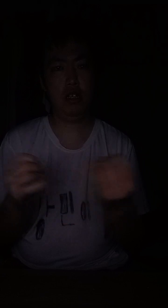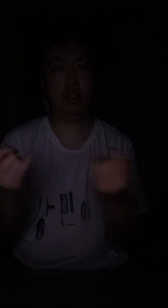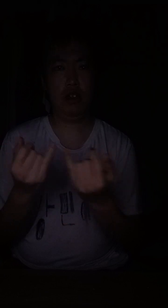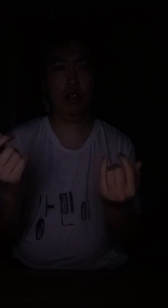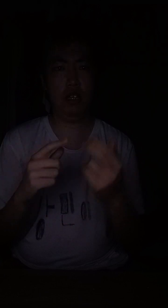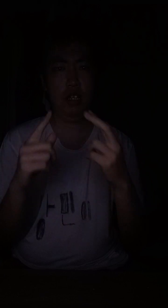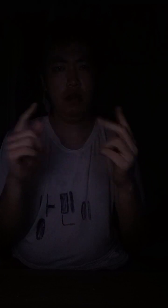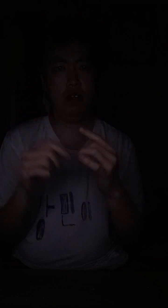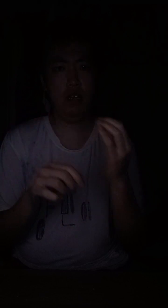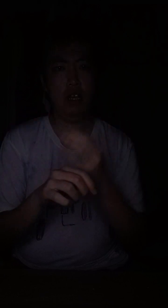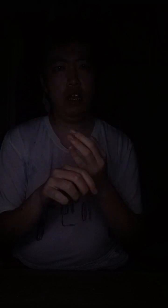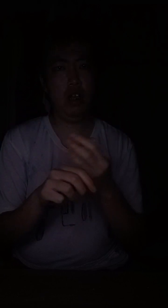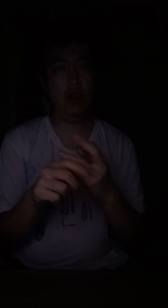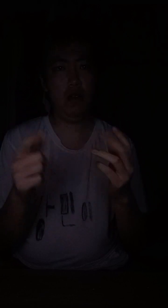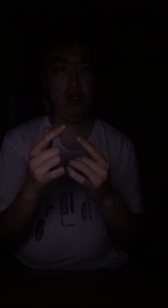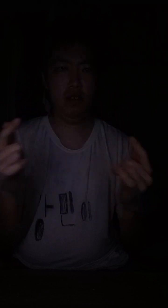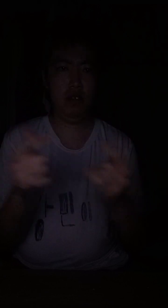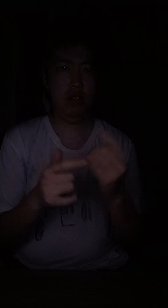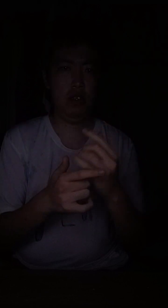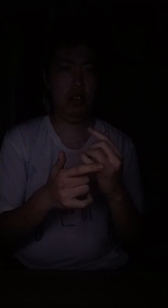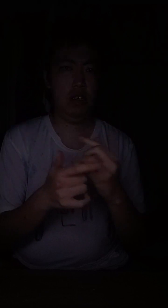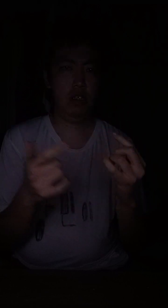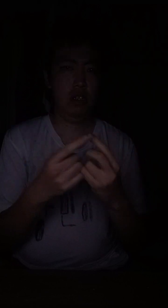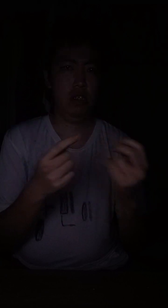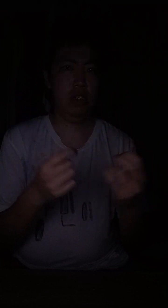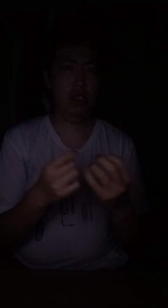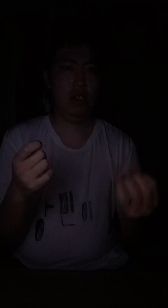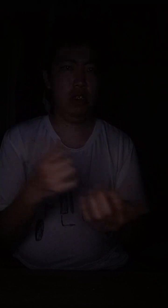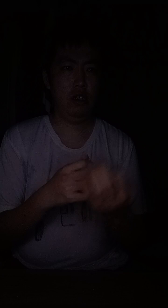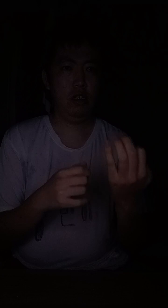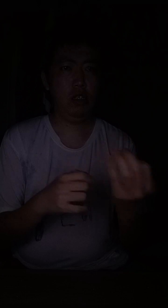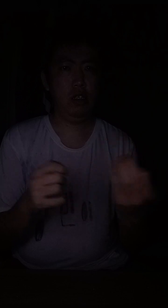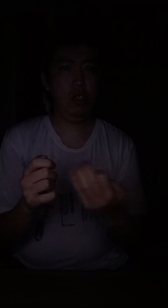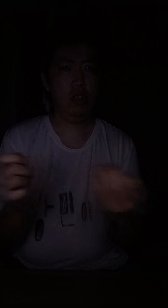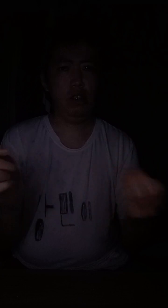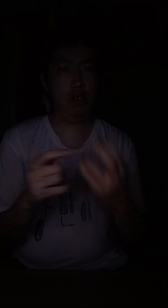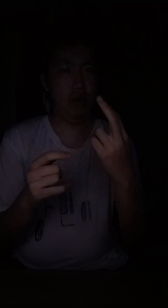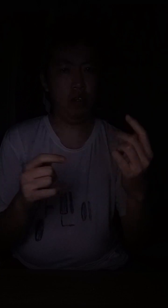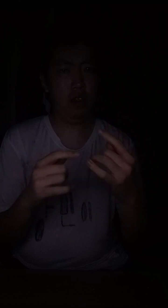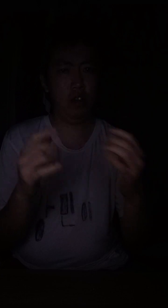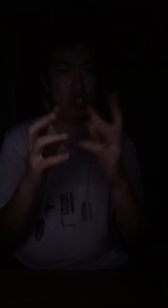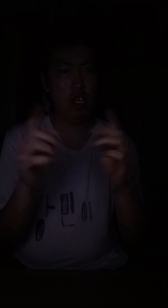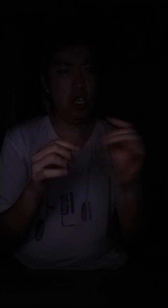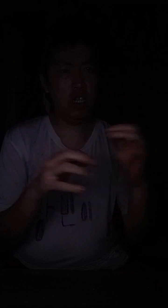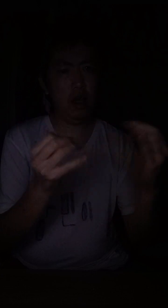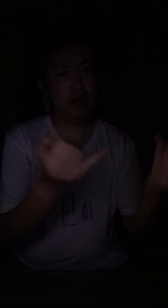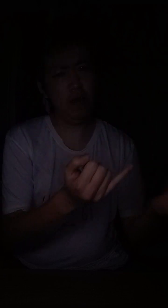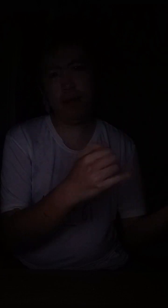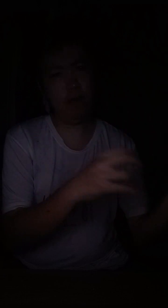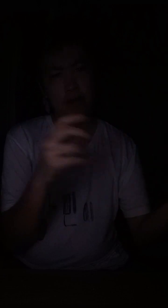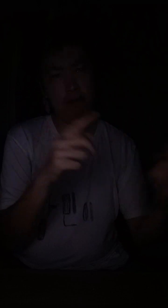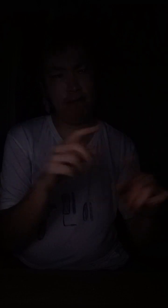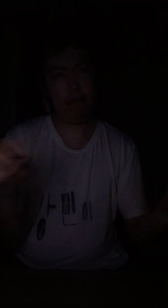질문은 함량 미달이었다며 기사보다 공들여 쓰라고 배운 앵커 멘트는 취재 기자가 납득할 수 없는 문장으로 바뀌곤